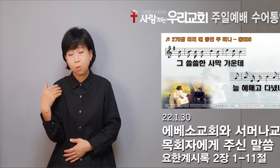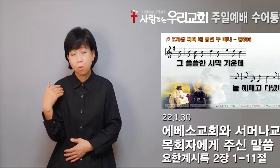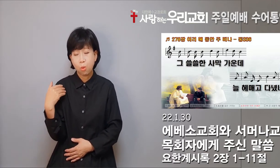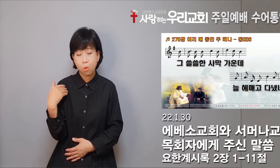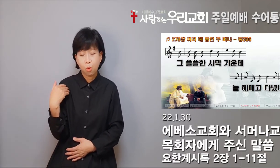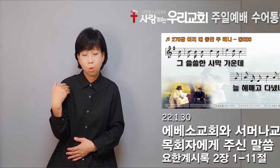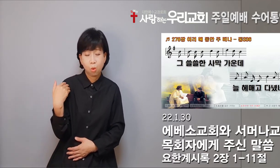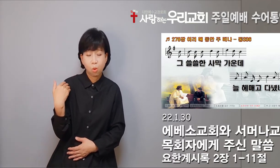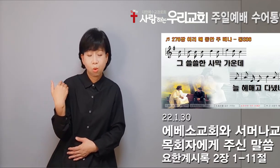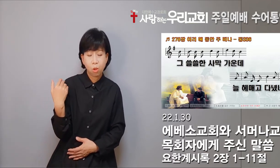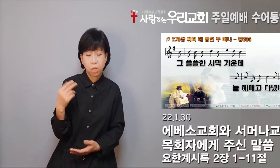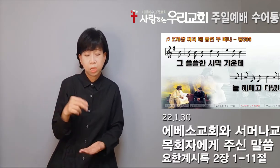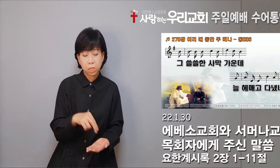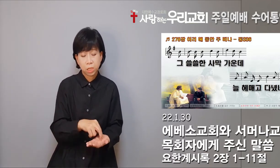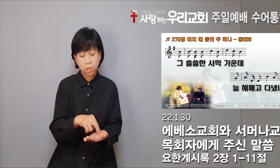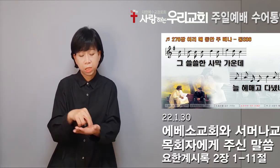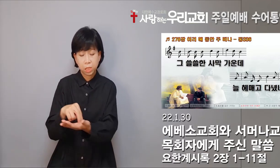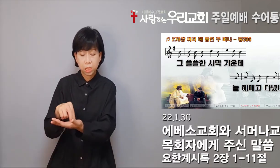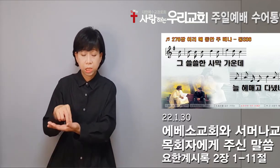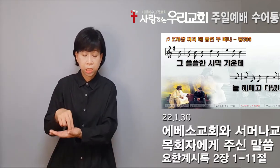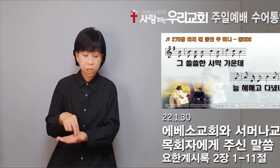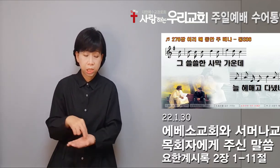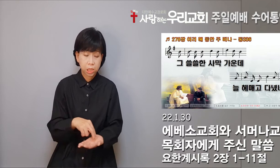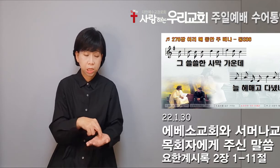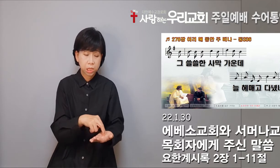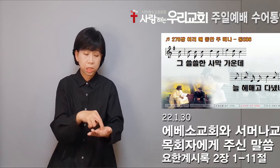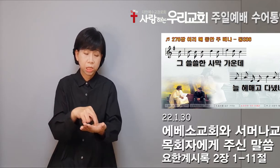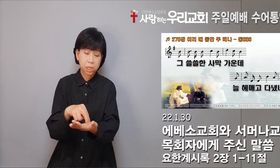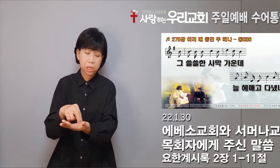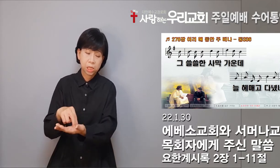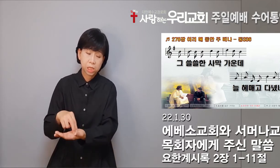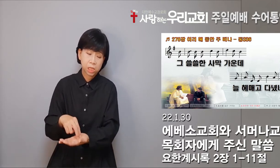그 쓸쓸한 사막